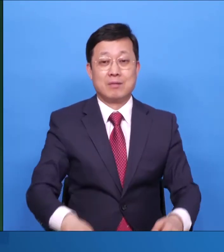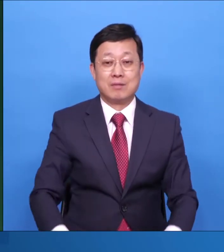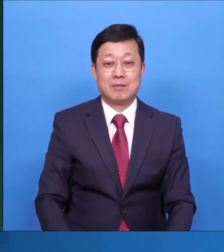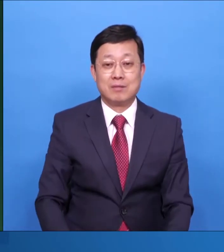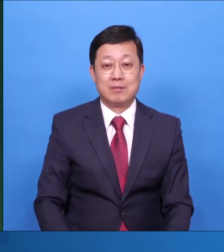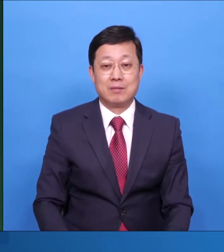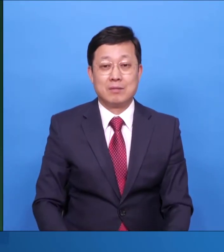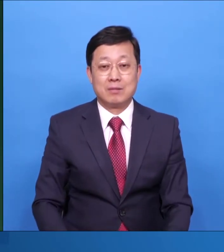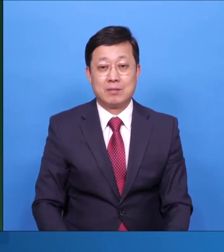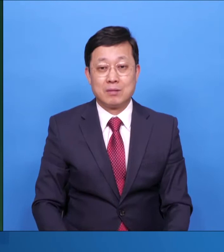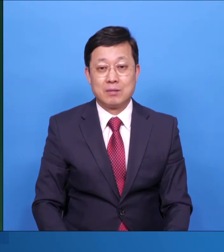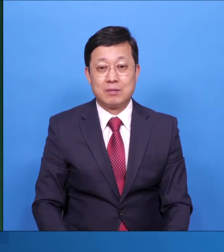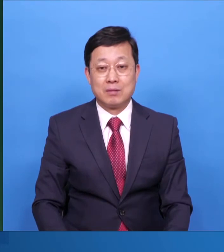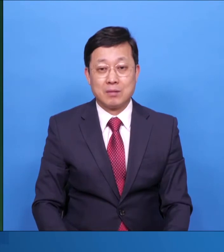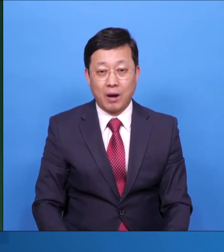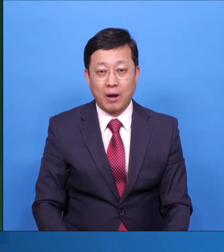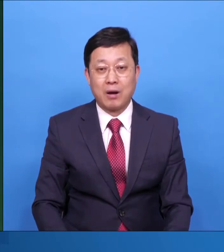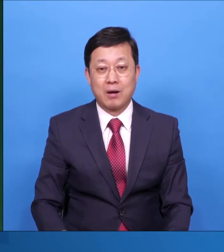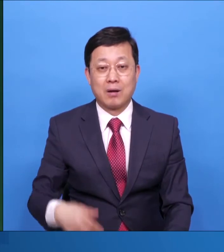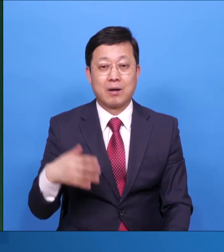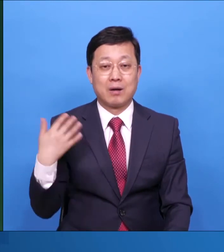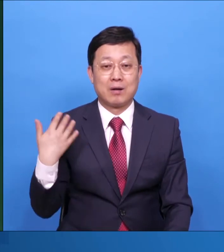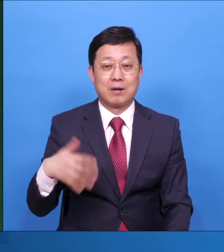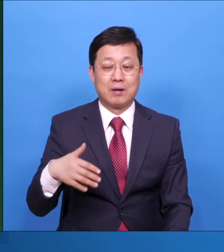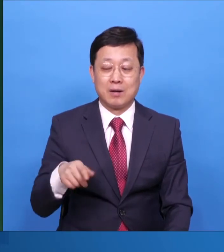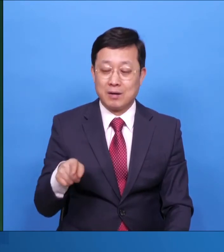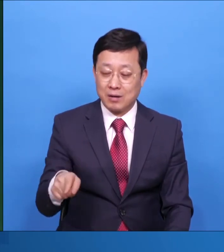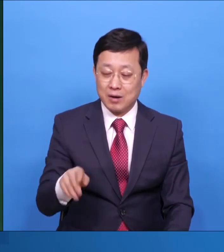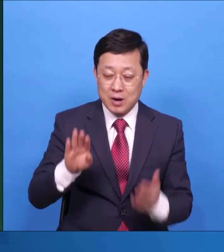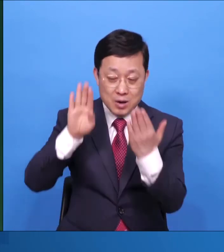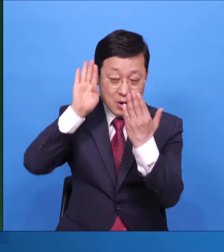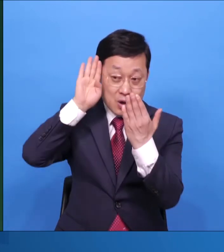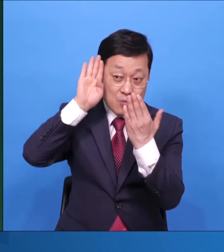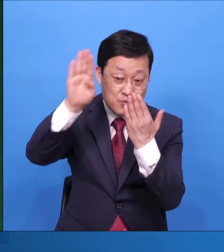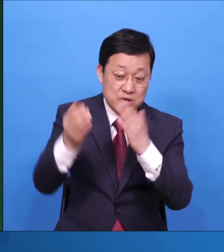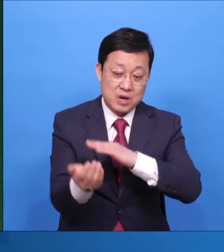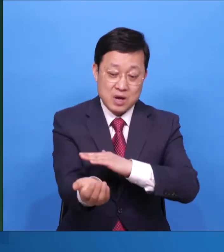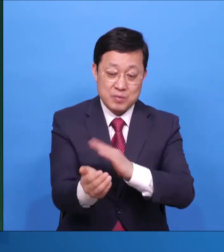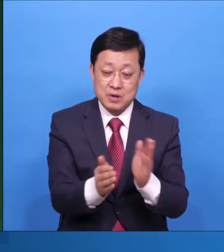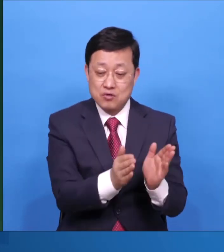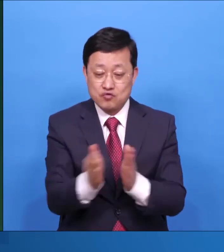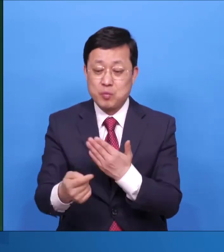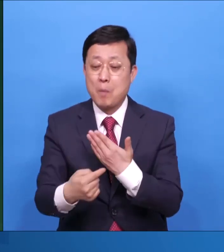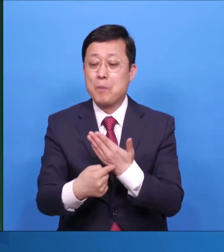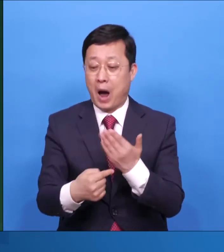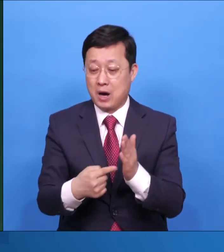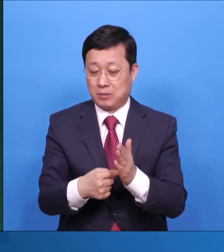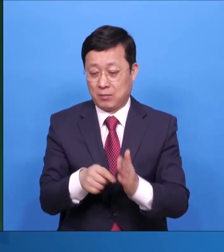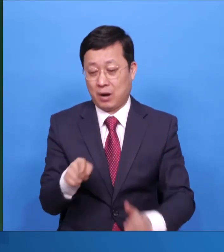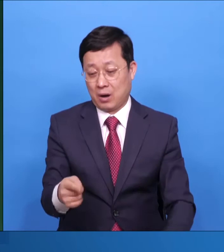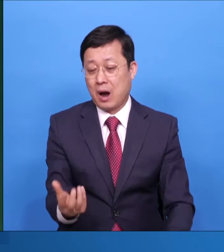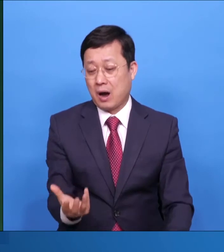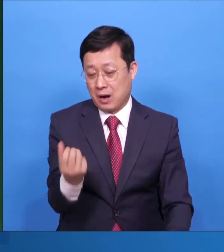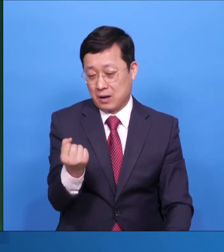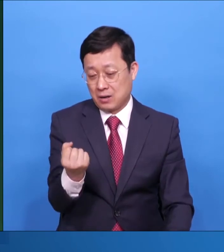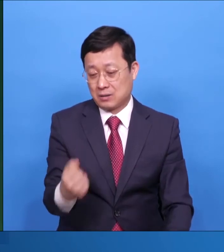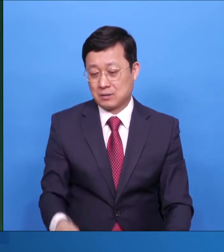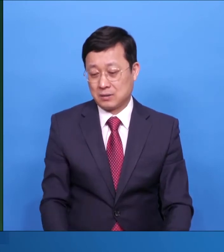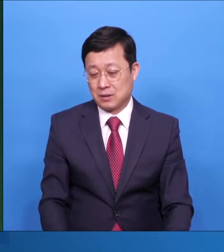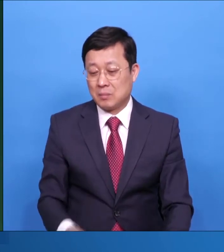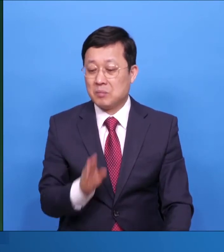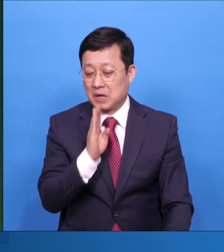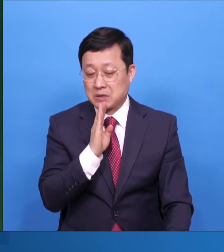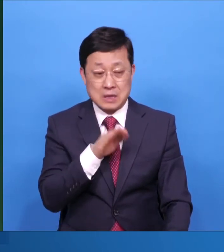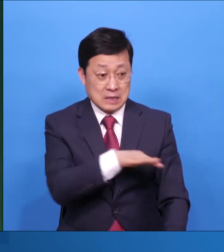이게 렘넌트들이 준비해야 될 차세대 준비입니다. 나에게 시대를 살릴 축복을 주옵소서. Esta es